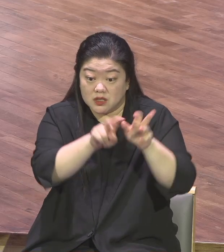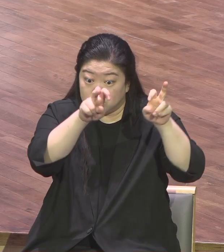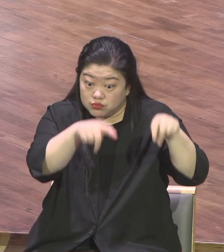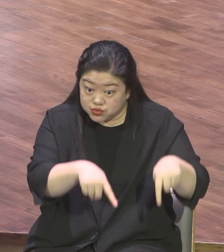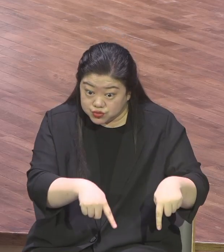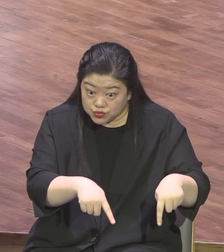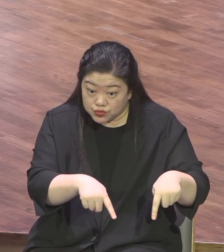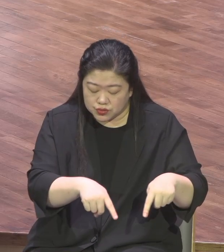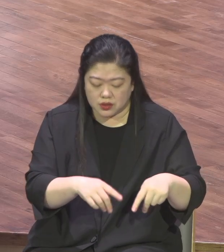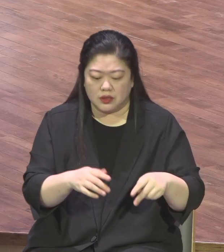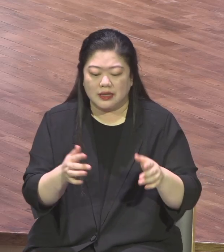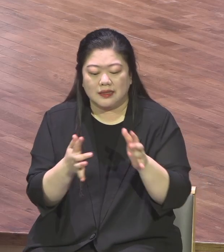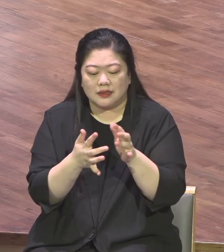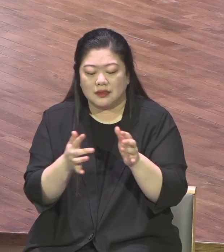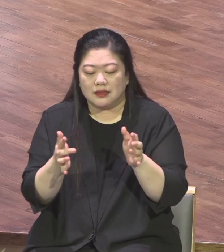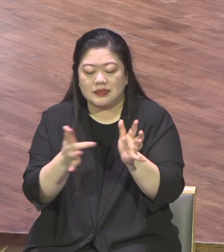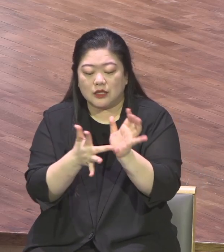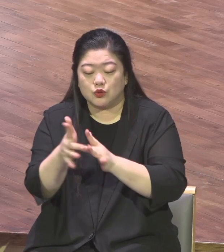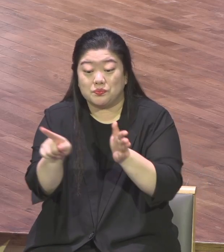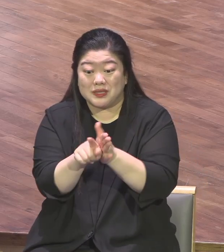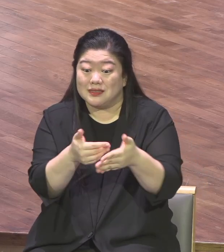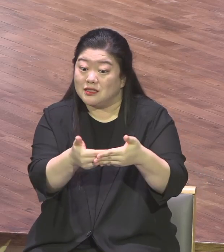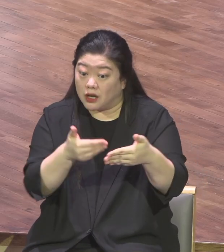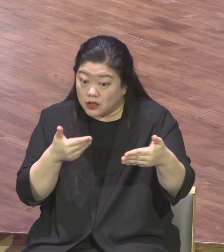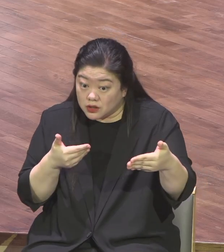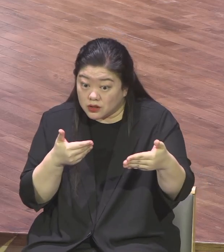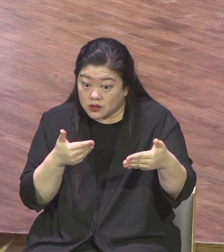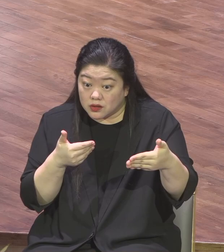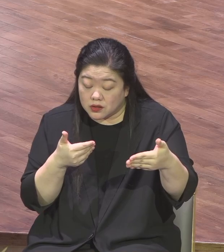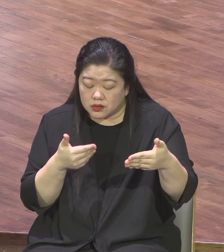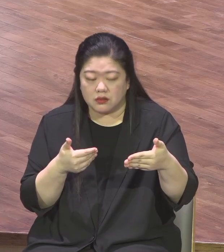노예가 되어서 죄가 시킨 대로 죄를 짓는 겁니다.